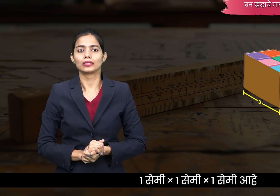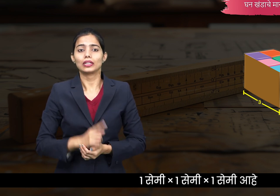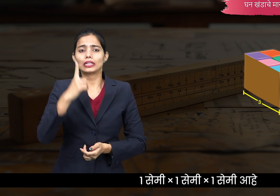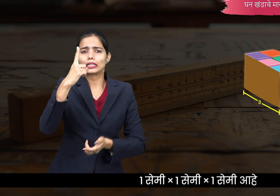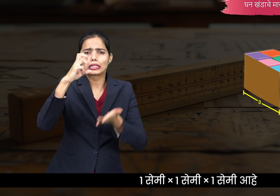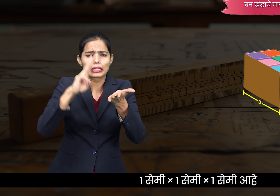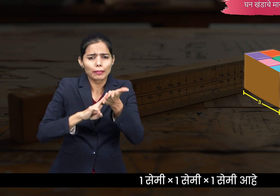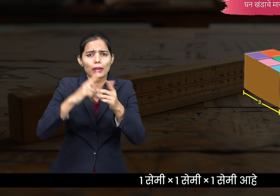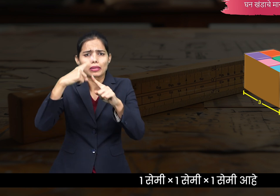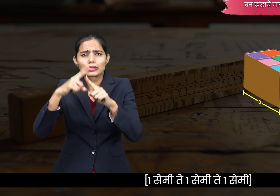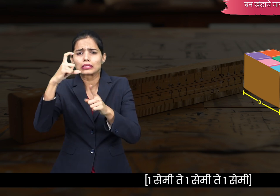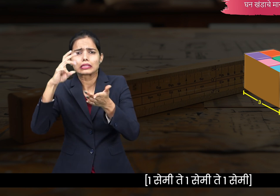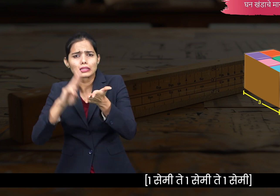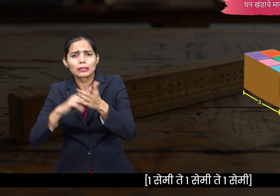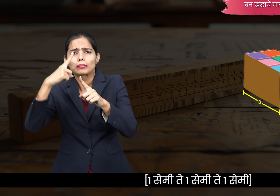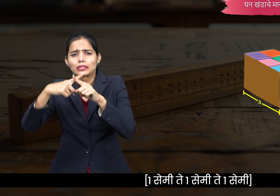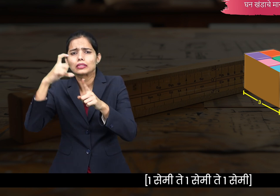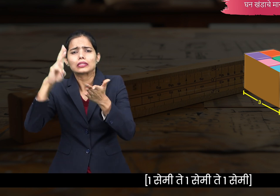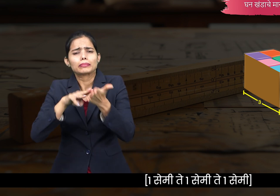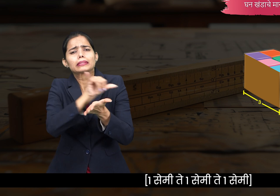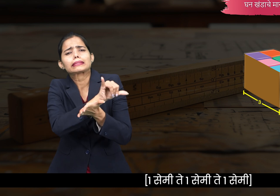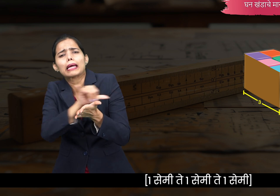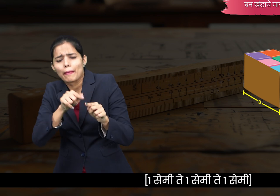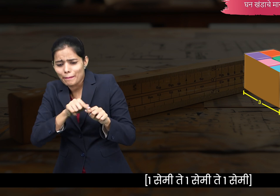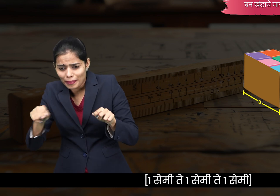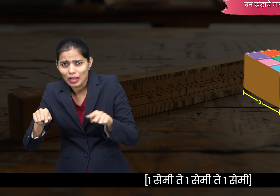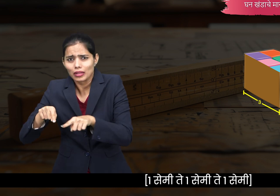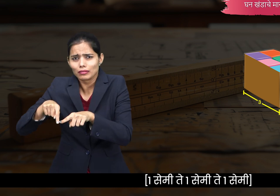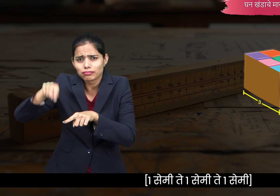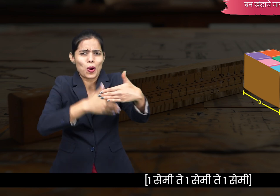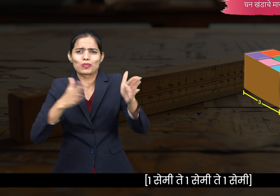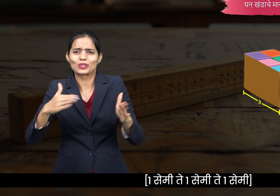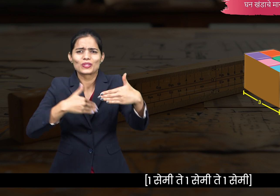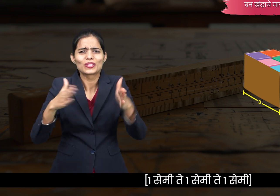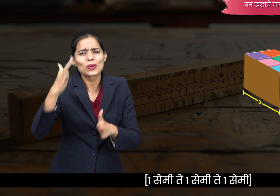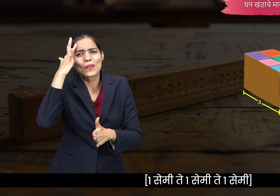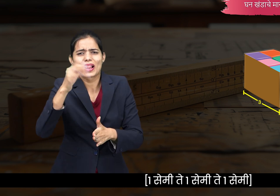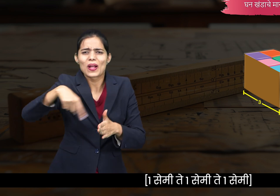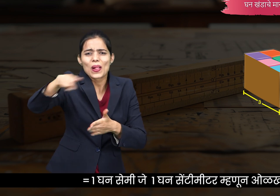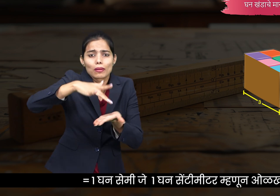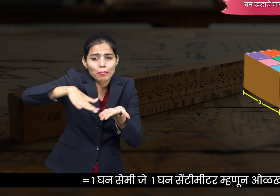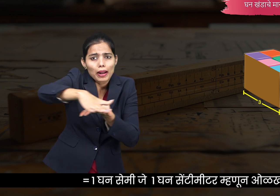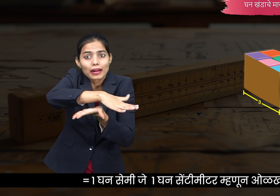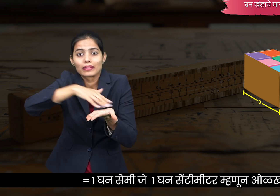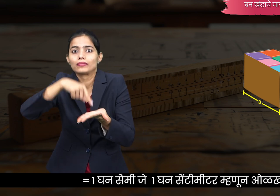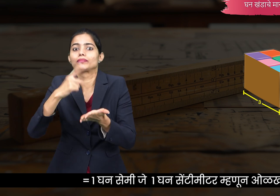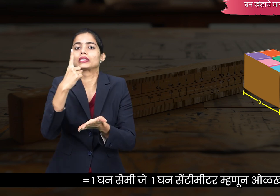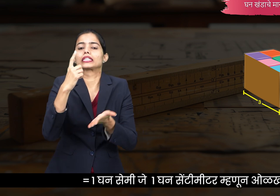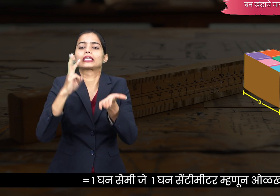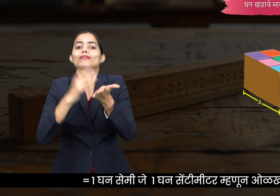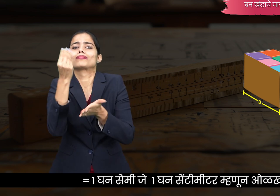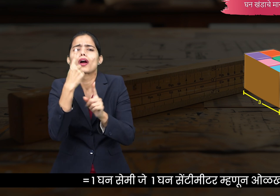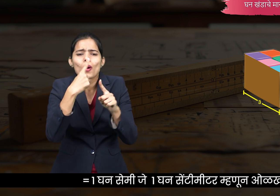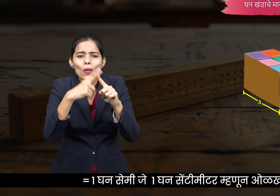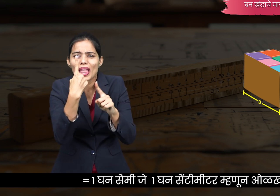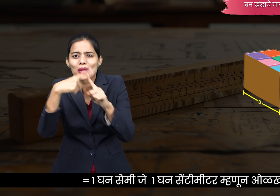1 सेमी आहे. कंसात 1 सेमी ते 1 सेमी ते 1 सेमी कंस पूर्ण बरोबर 1 घन सेमी,